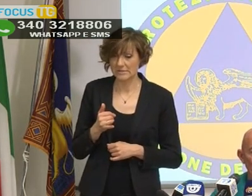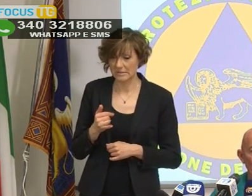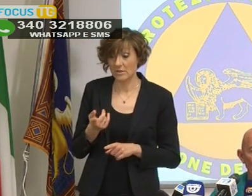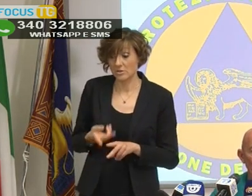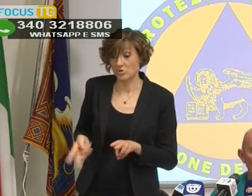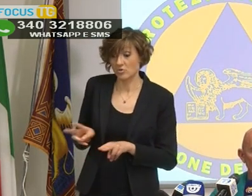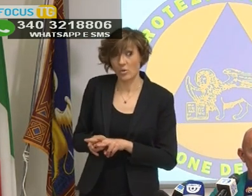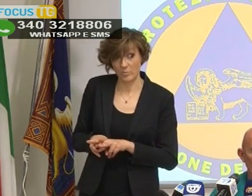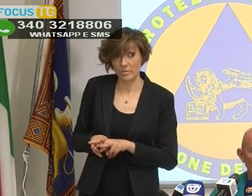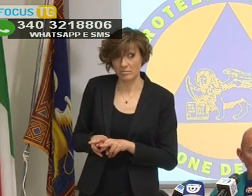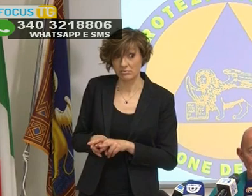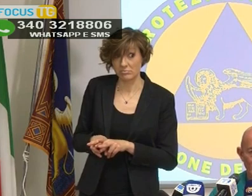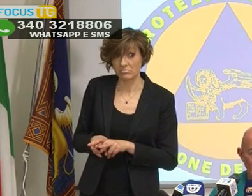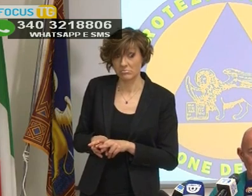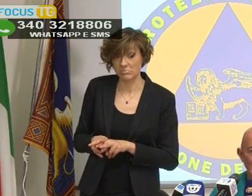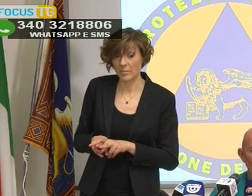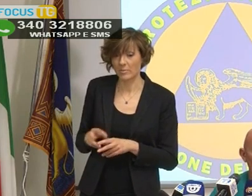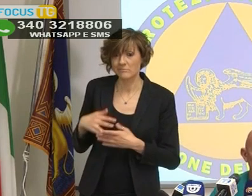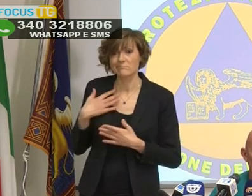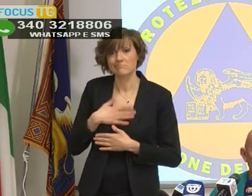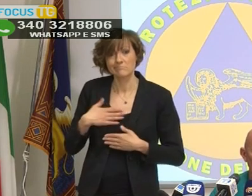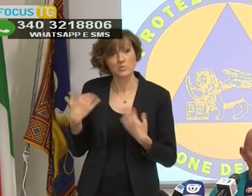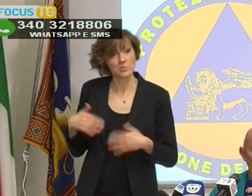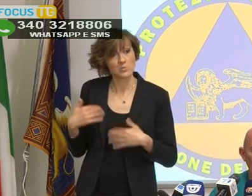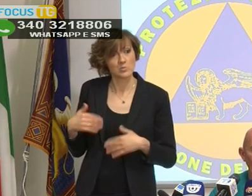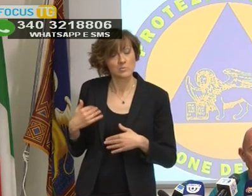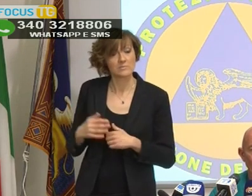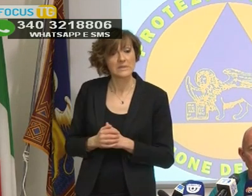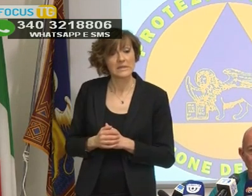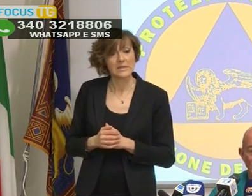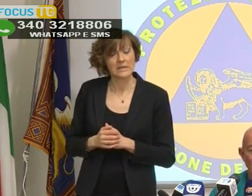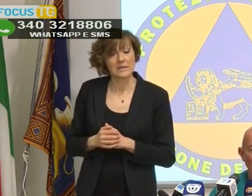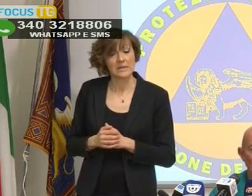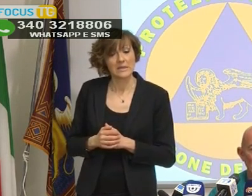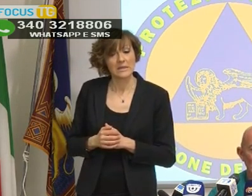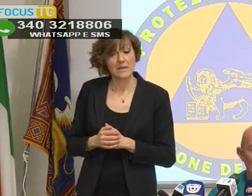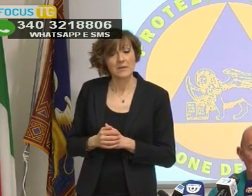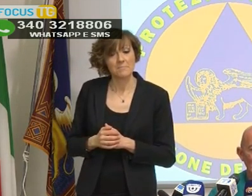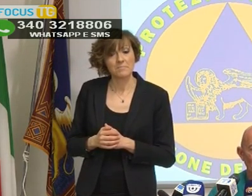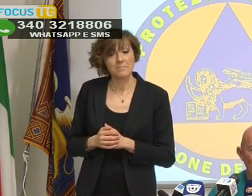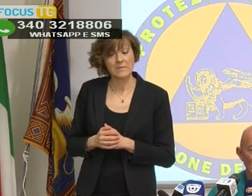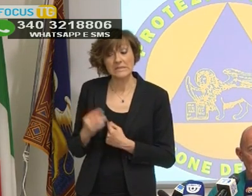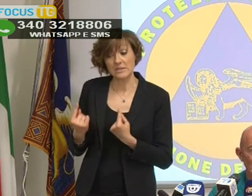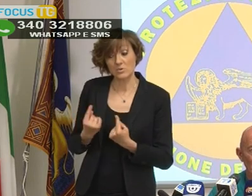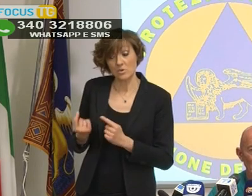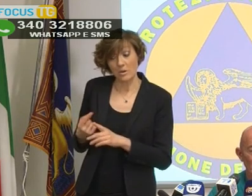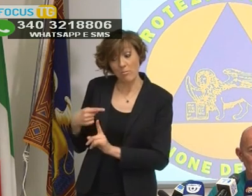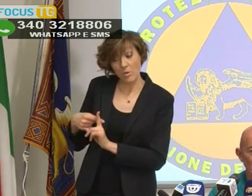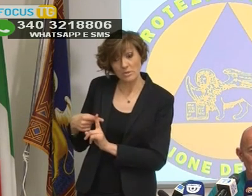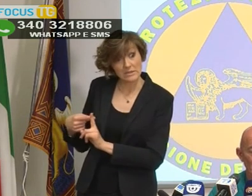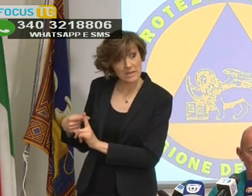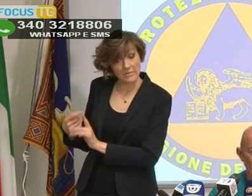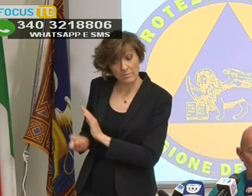doppio, con grande soddisfazione, e diciamo così che i casi positivi che